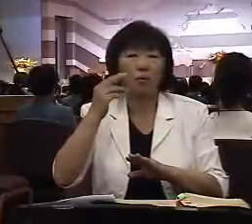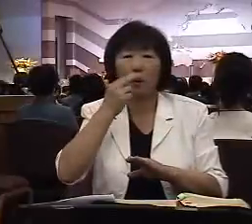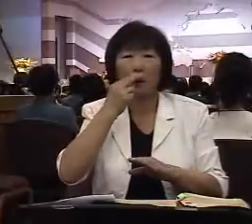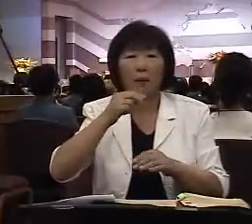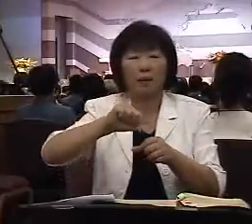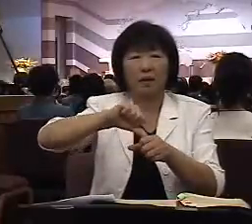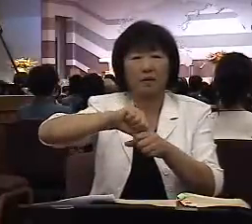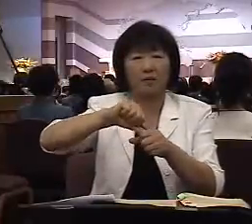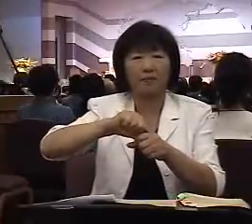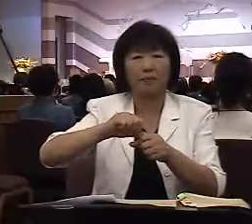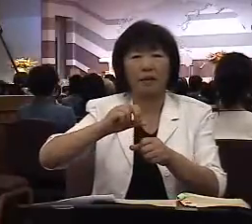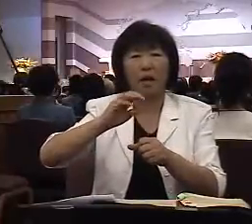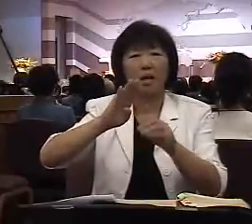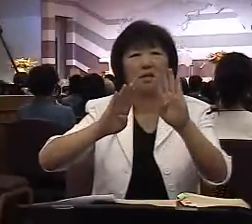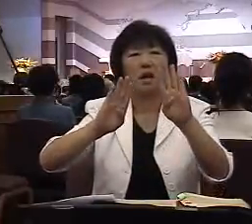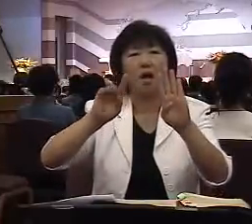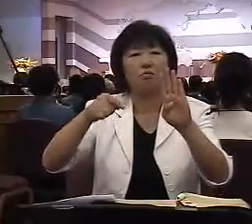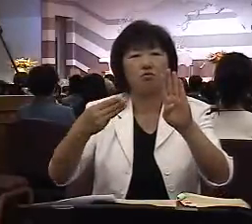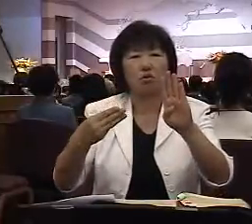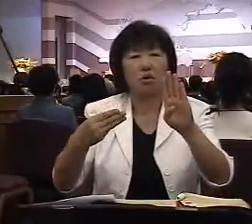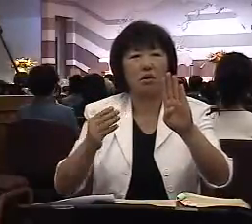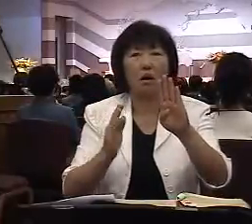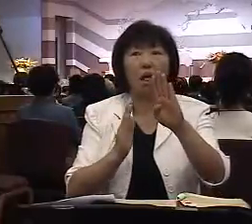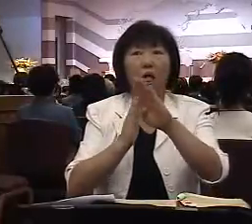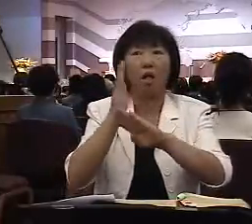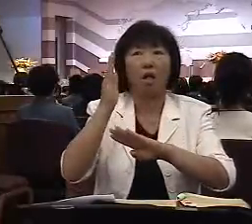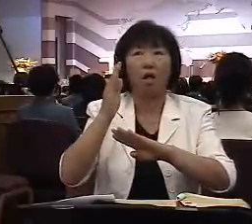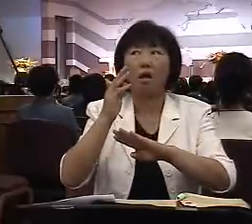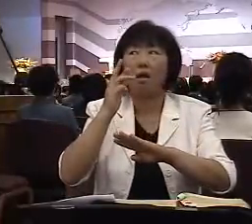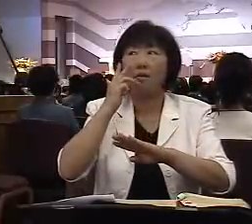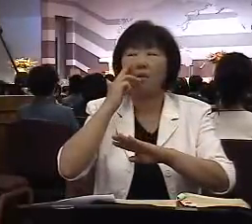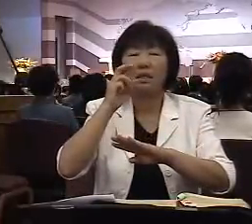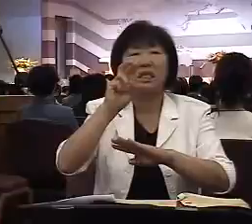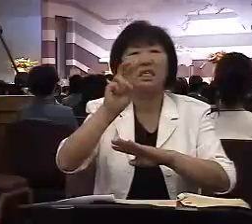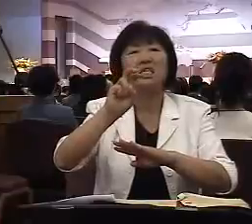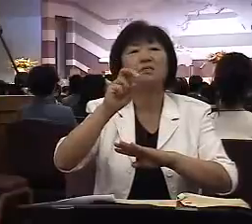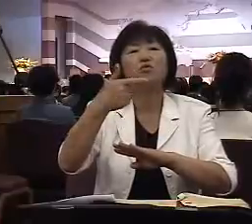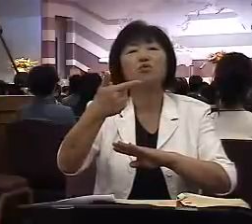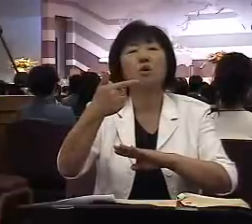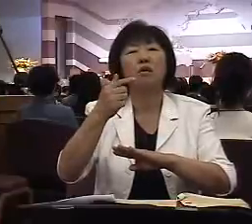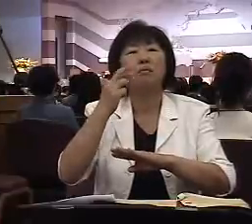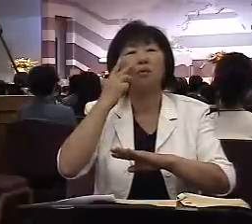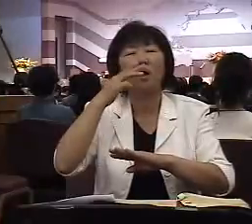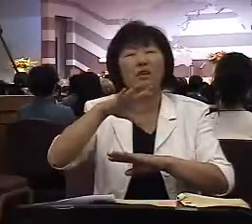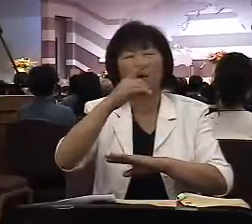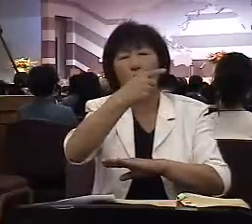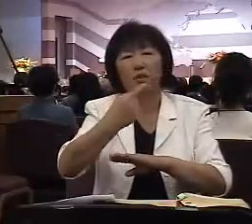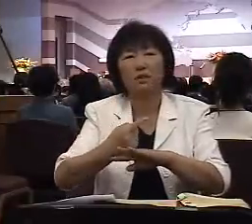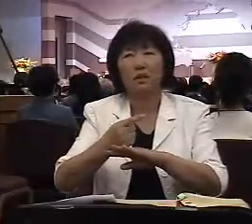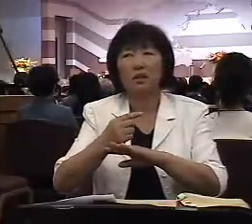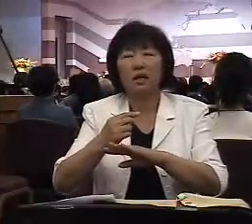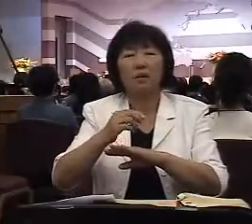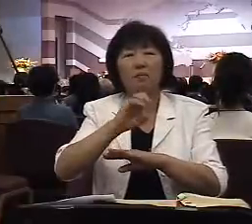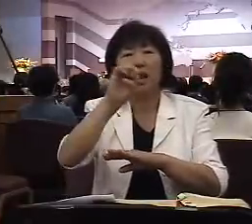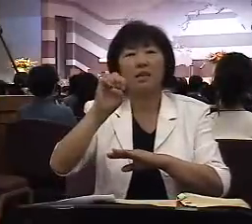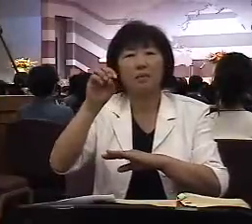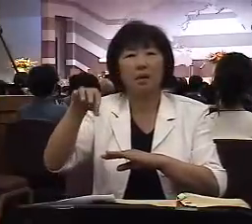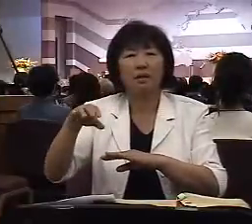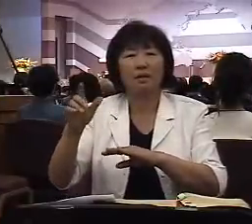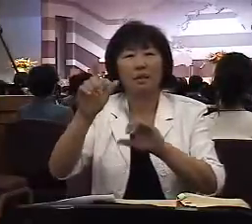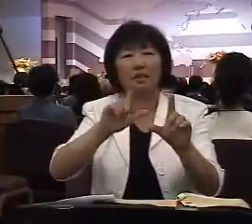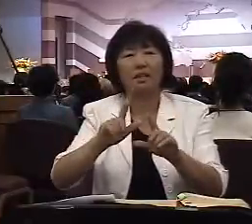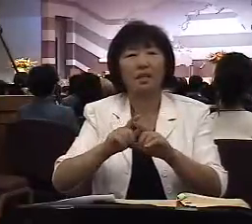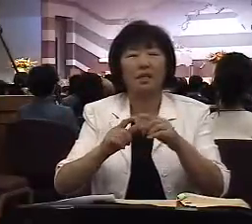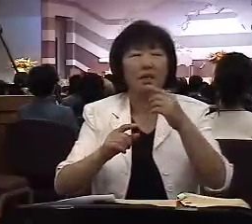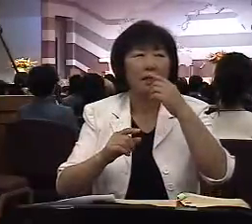넘었습니다. 제가 미국 온 지 이제 26년이 지났는데요. 제가 처음 왔을 때 필라델피아에서 기름 한 갈론에 67전